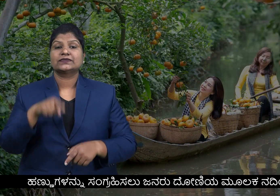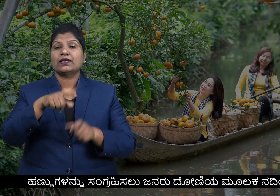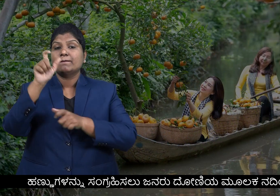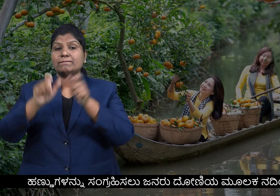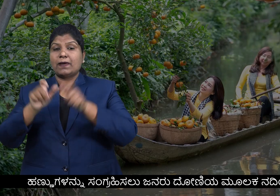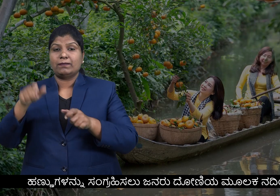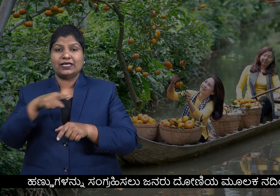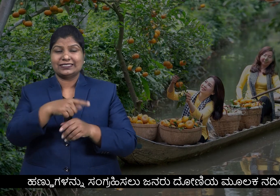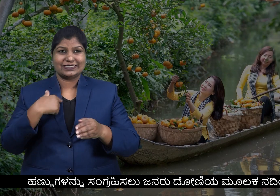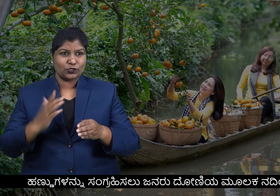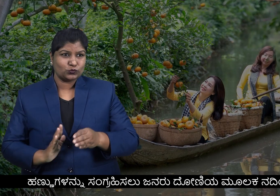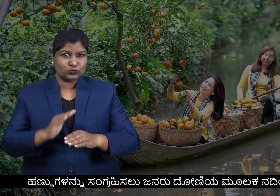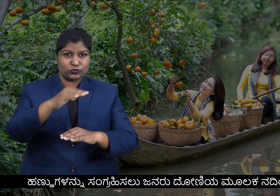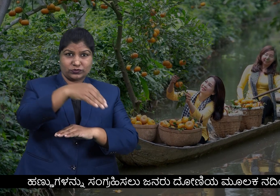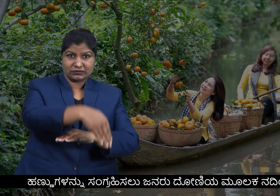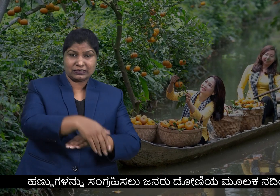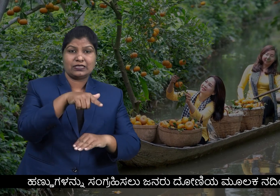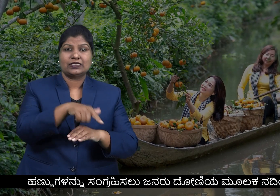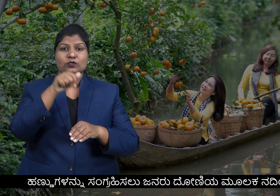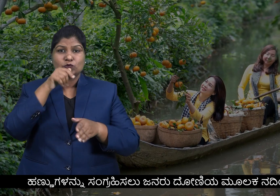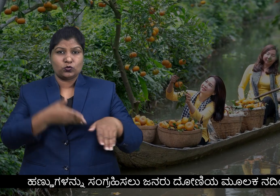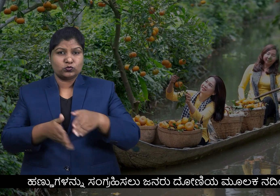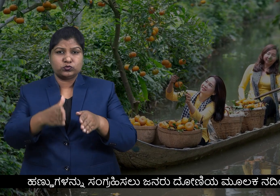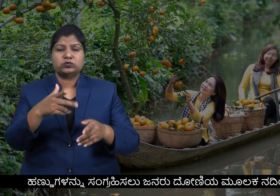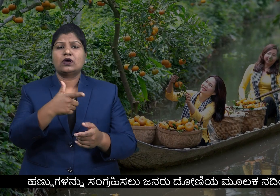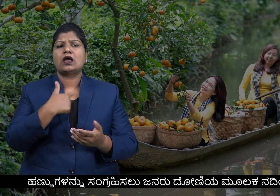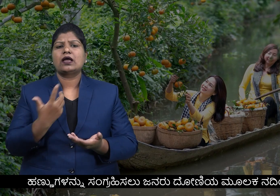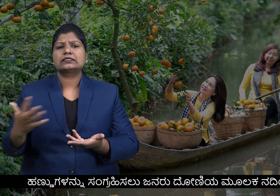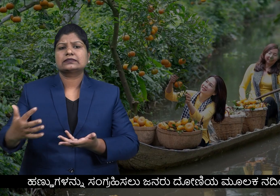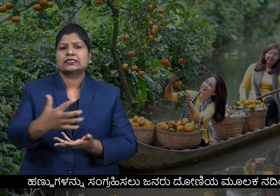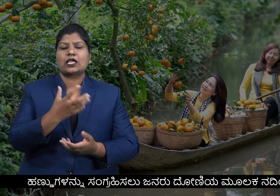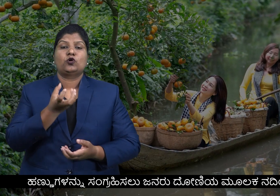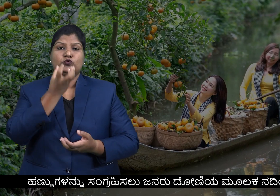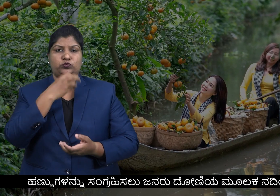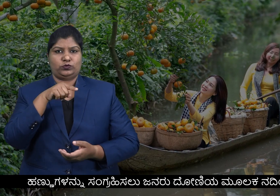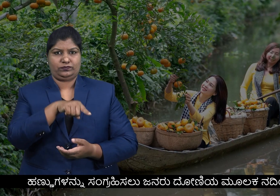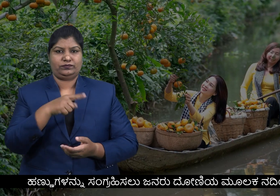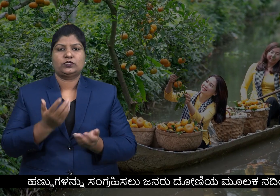ಹಣ್ಣುಗಳನ್ನು ಸಂಗ್ರಹಿಸಲು ಜನರು ದೋಣಿಯ ಮೂಲಕ ನದಿಯನ್ನು ದಾಟುತ್ತಾರೆ.